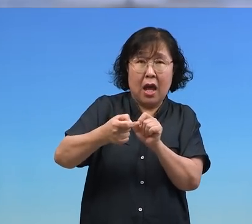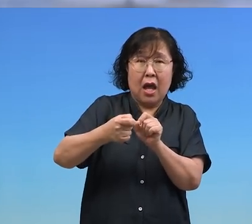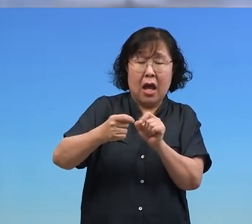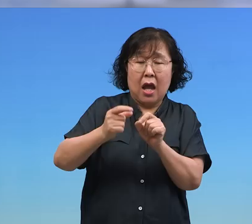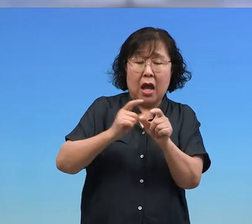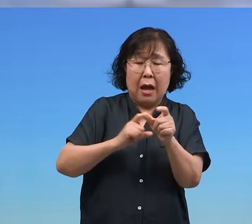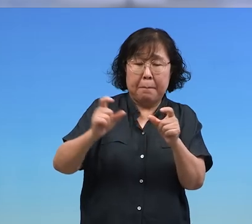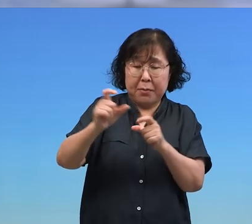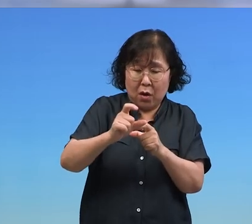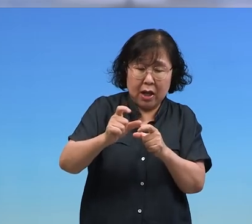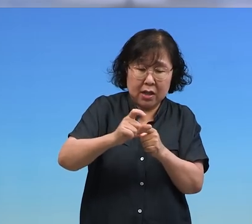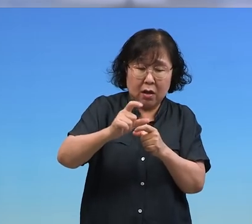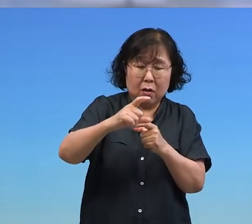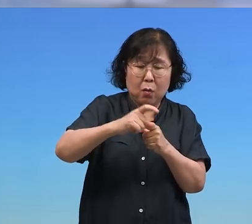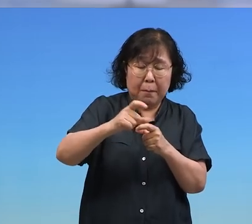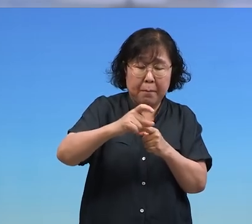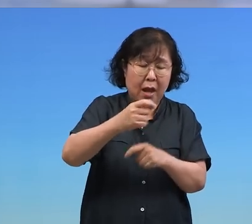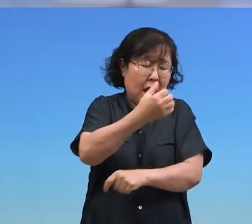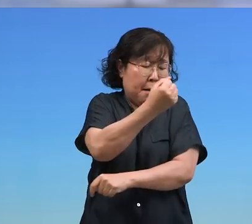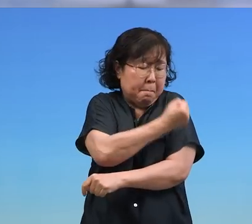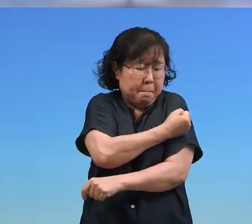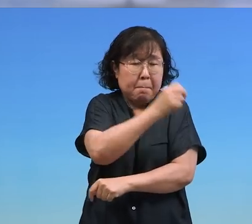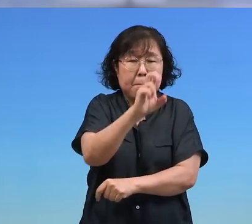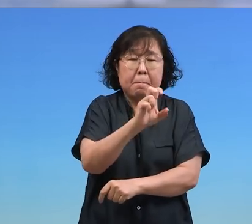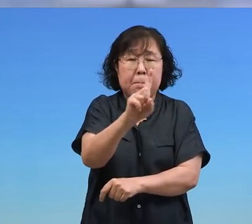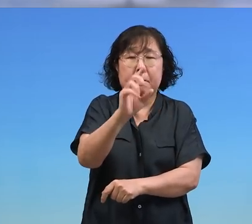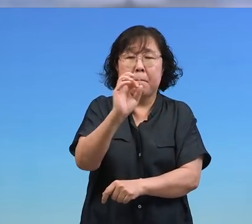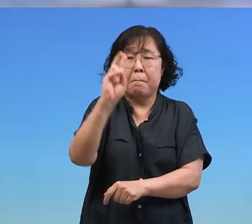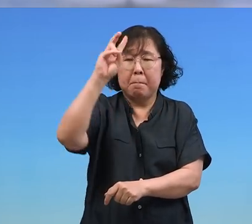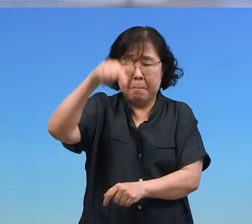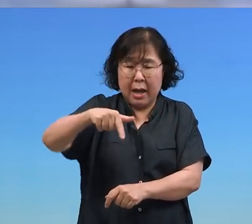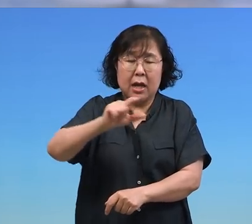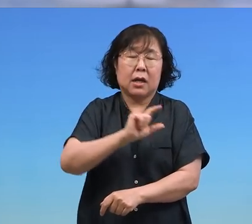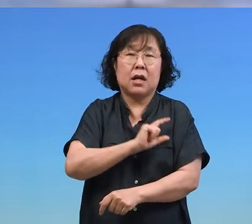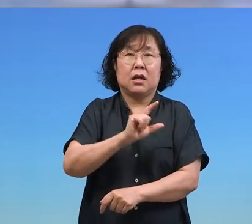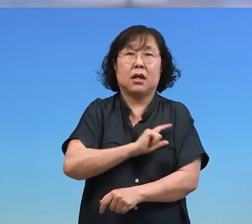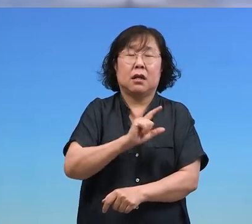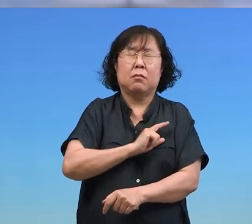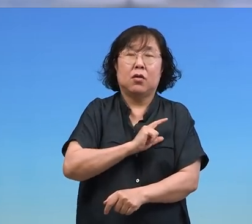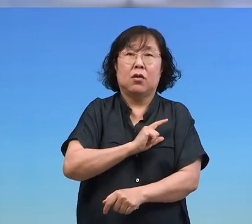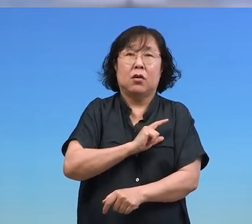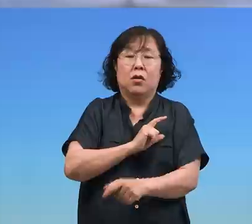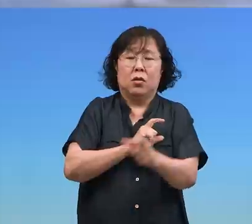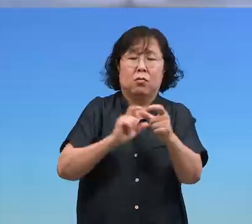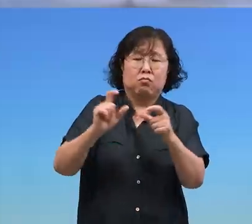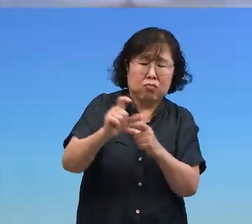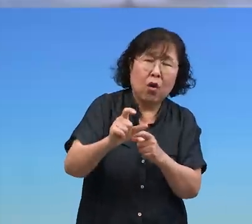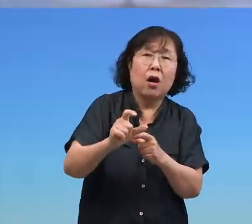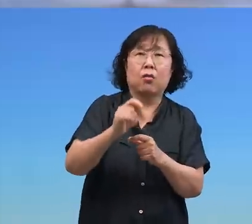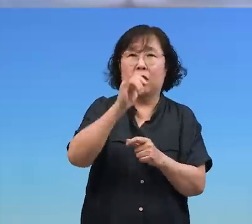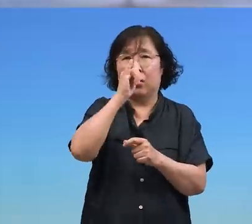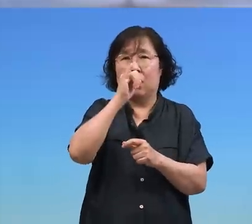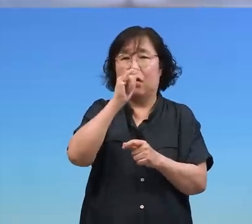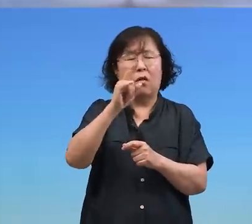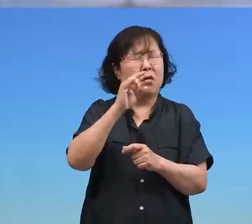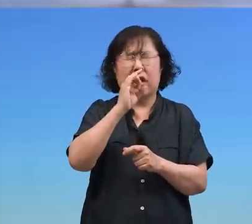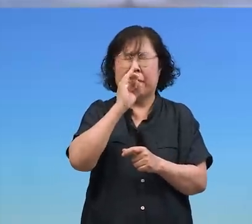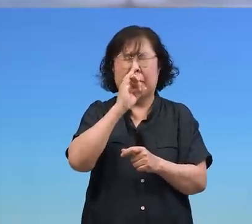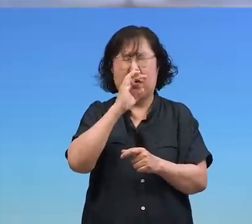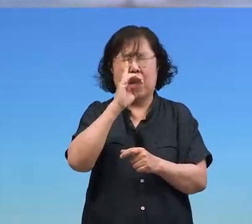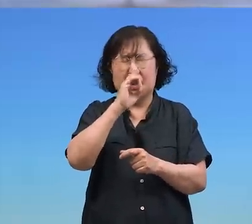마약이란 너무 좋은 거 아닙니까? 맛있는 거에다 다 붙이니까 그렇죠? 안 이랬으면 좋겠습니다